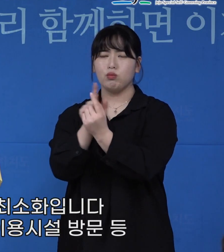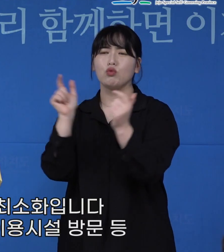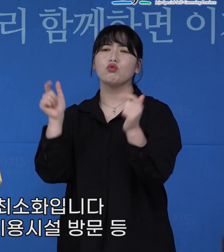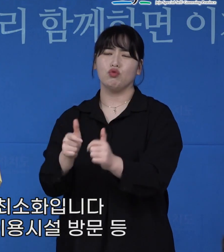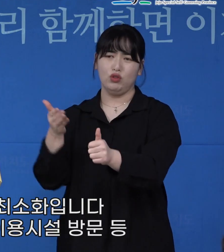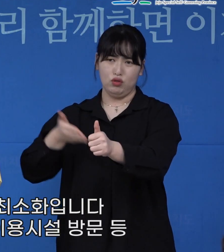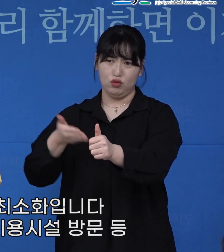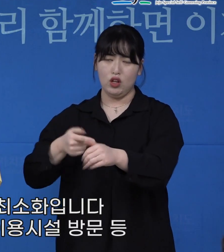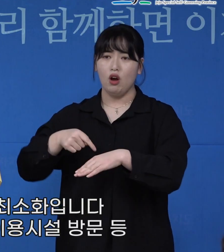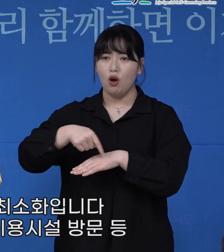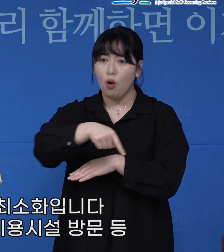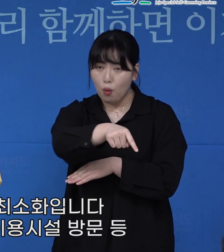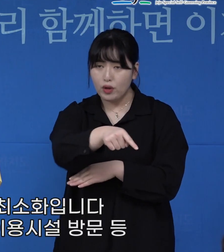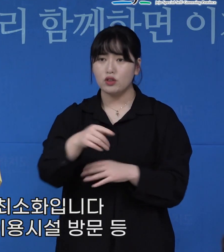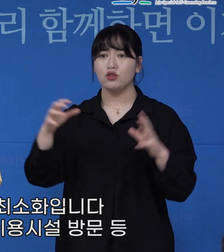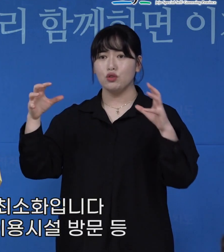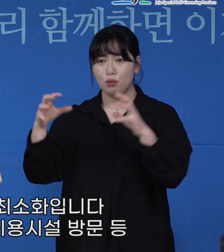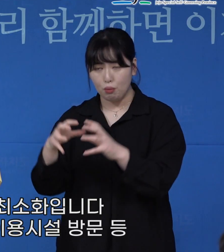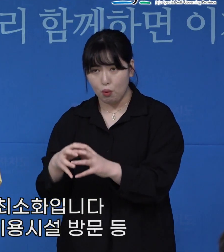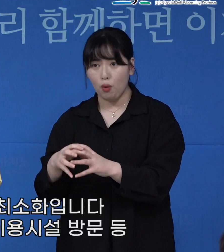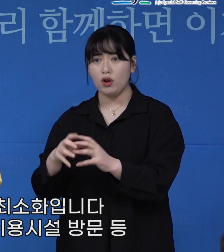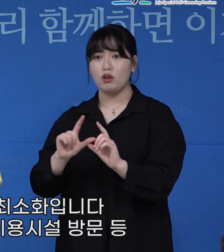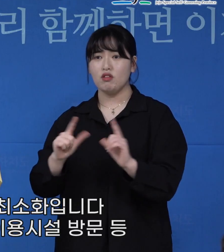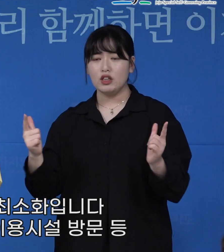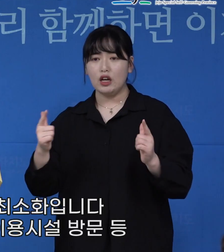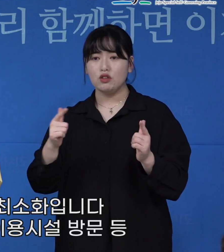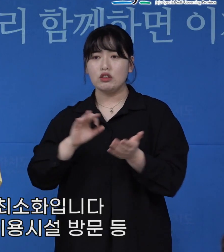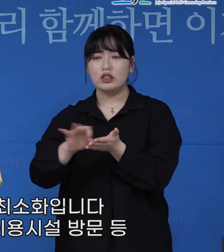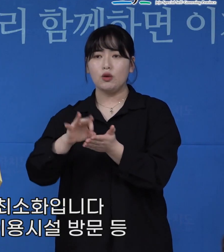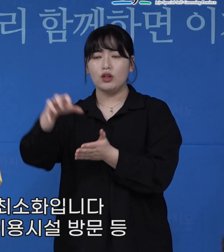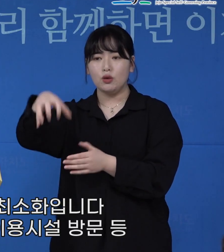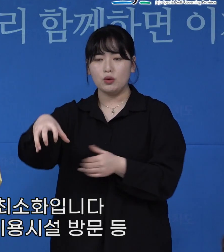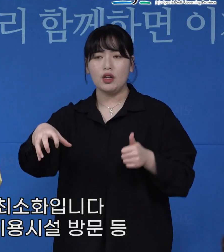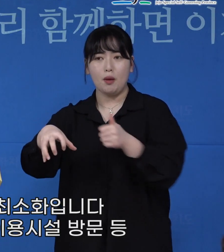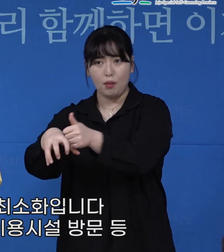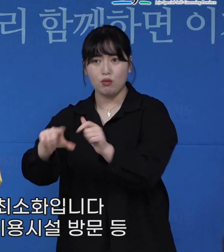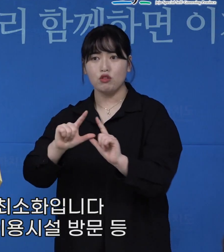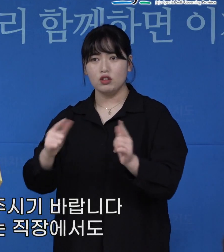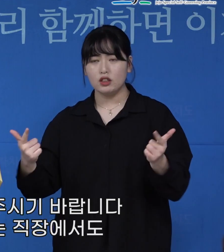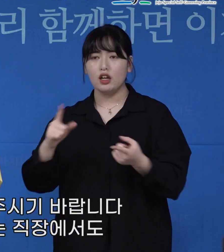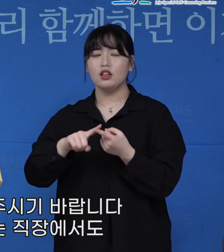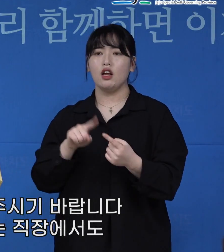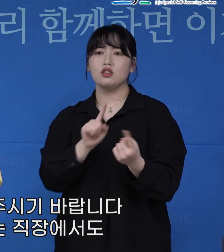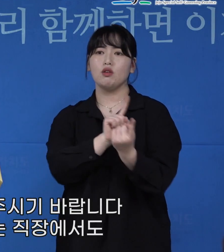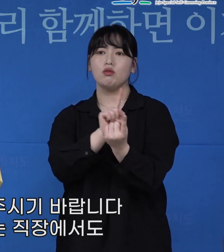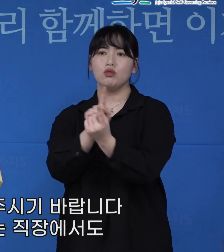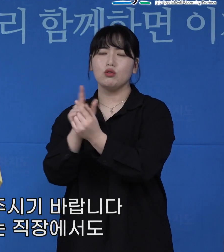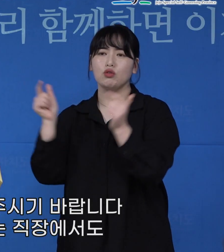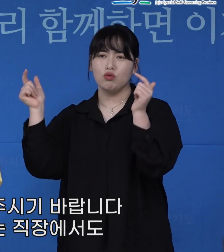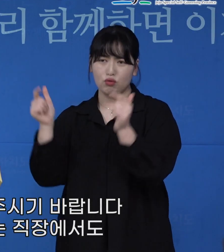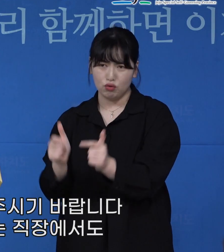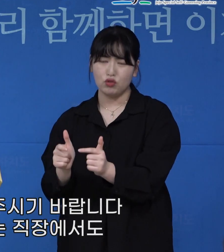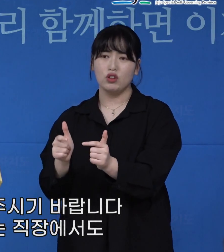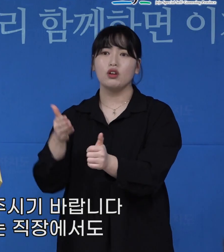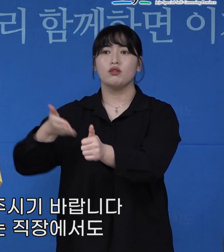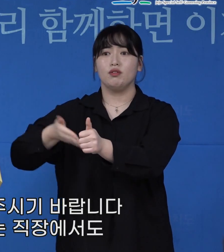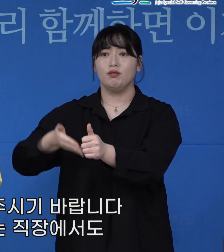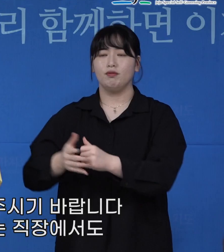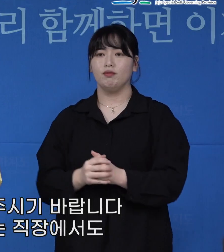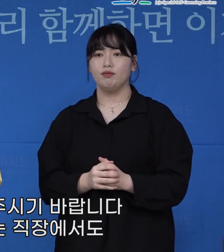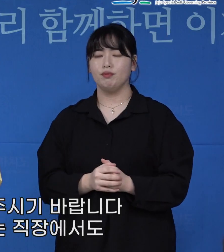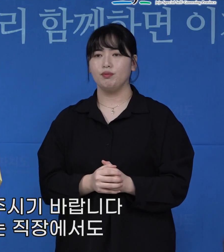최소화입니다. 외출, 모임, 다중이용시설 방문 등 접촉을 최소화해 주시기